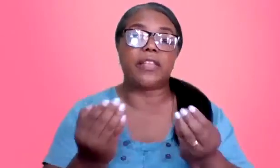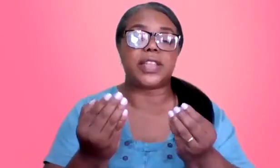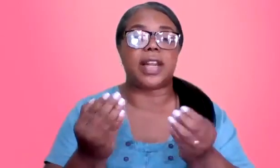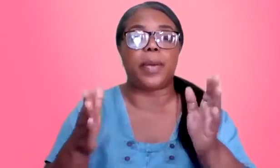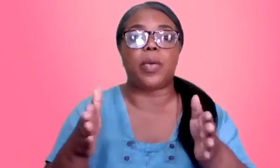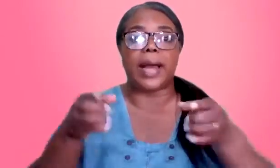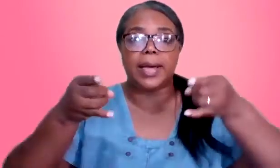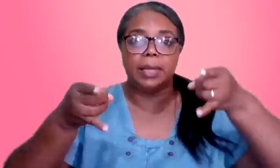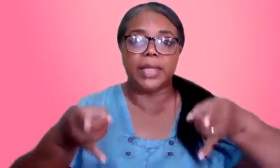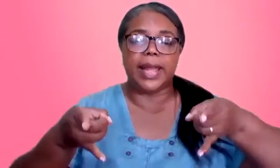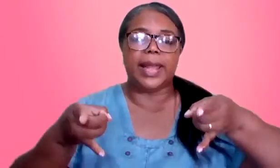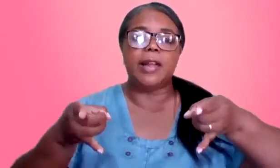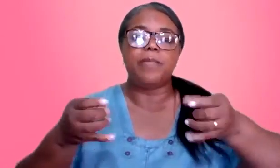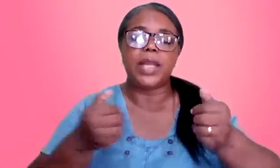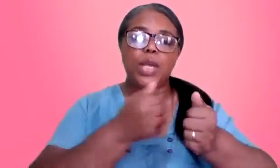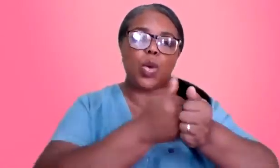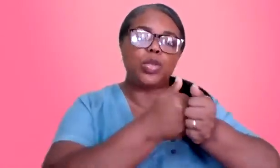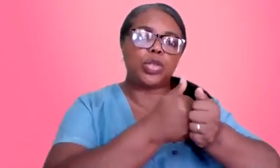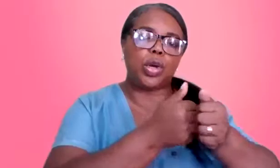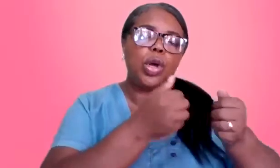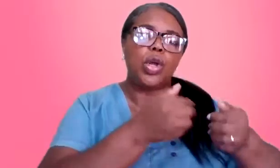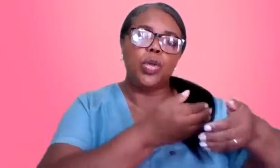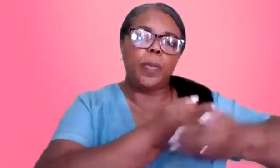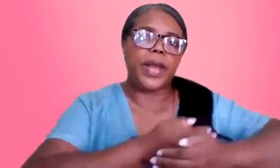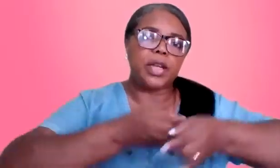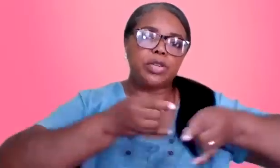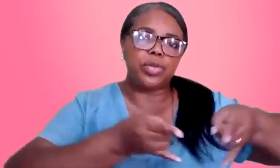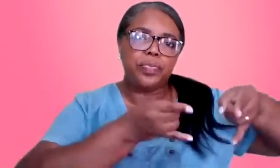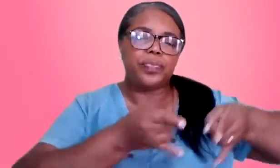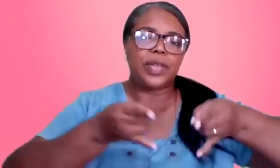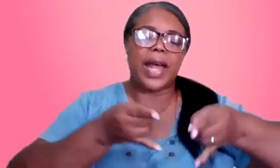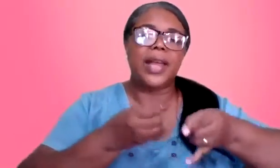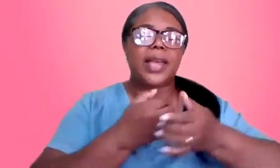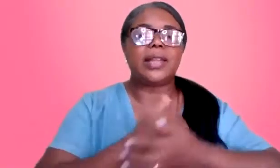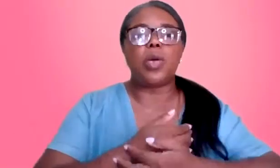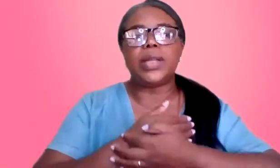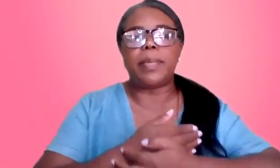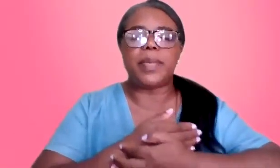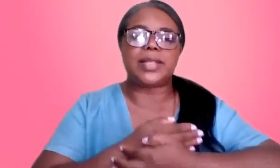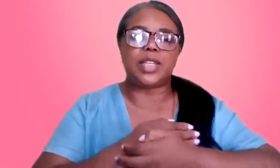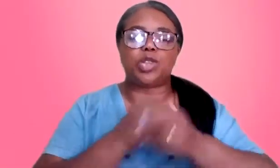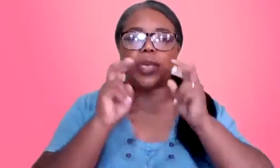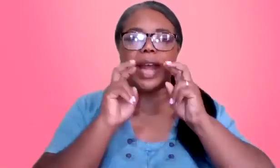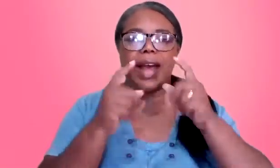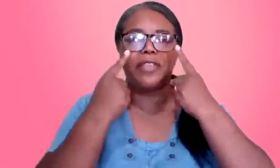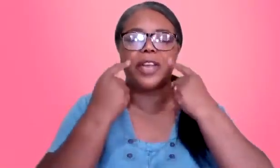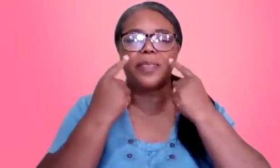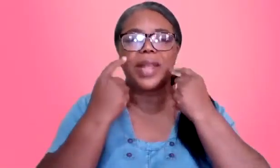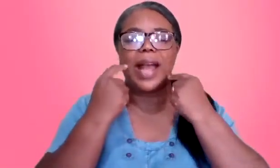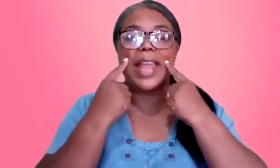fez? Ela pegou a cama dela e encostou no berço, tá? Então, quando a bebezinha chorava, aí